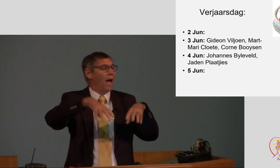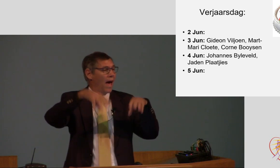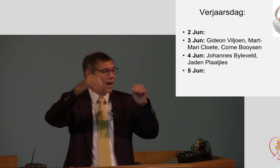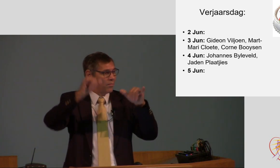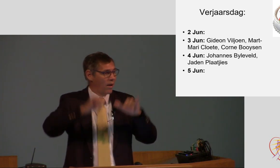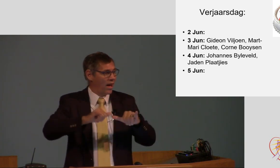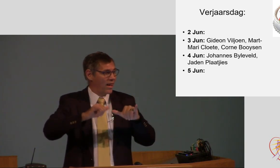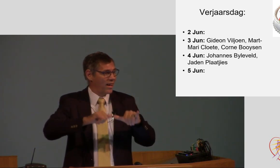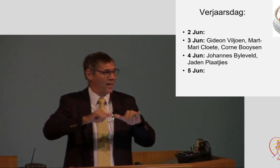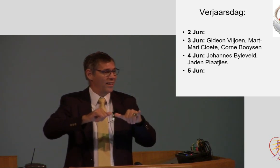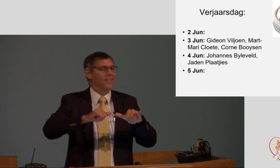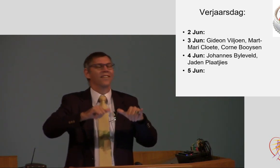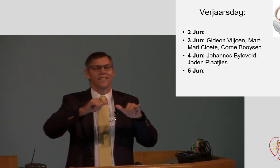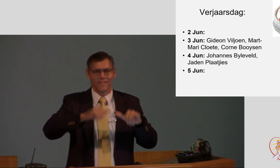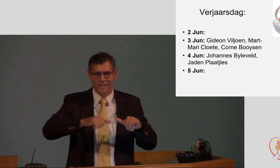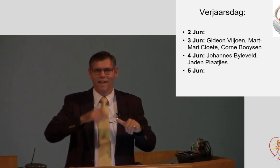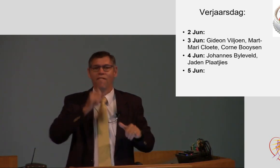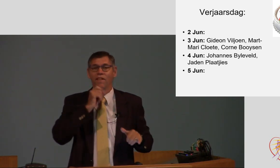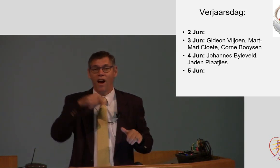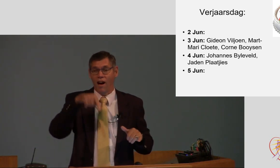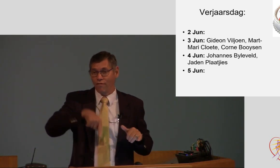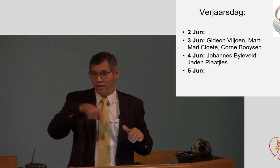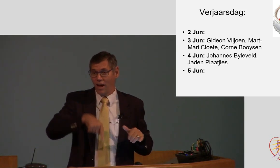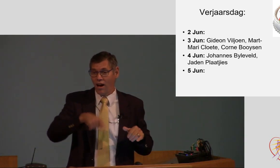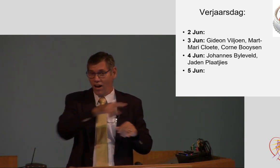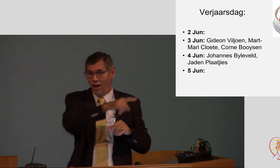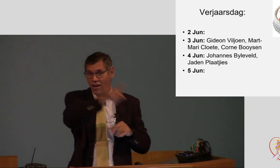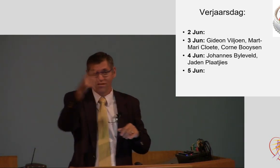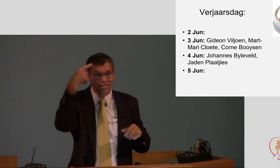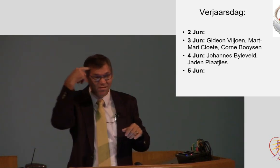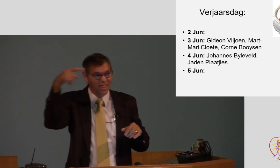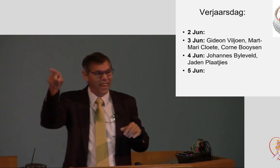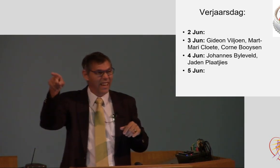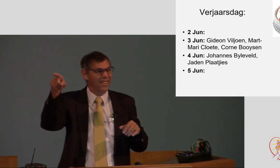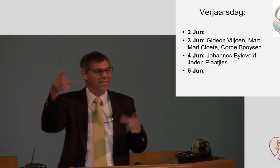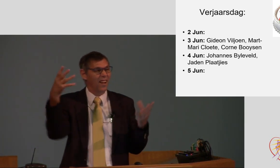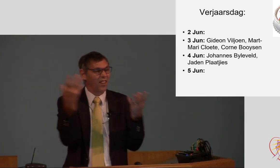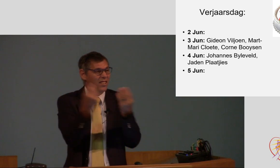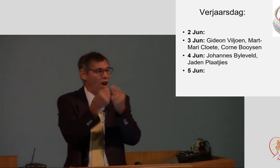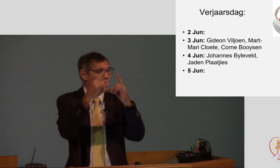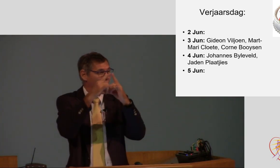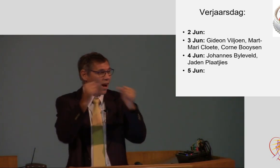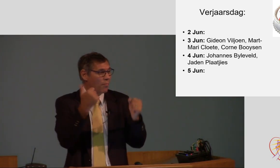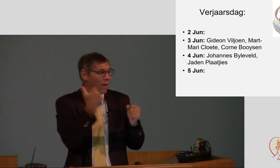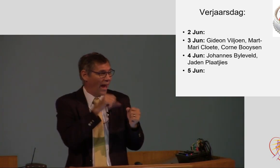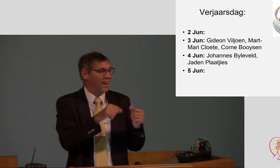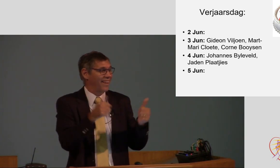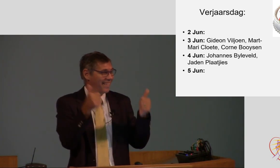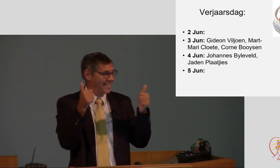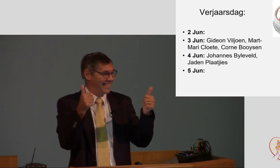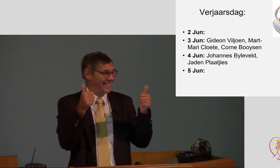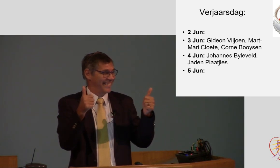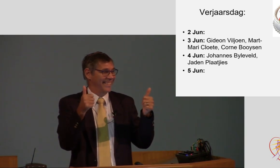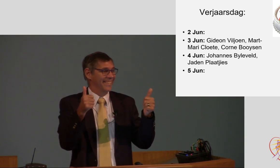Parel bly. Jaar vandag. Ken al saam gekamp lekker.